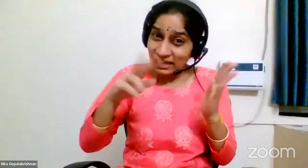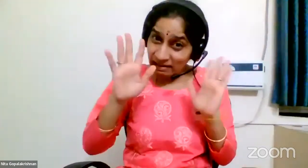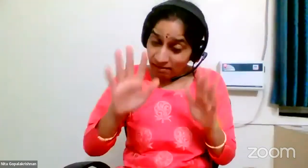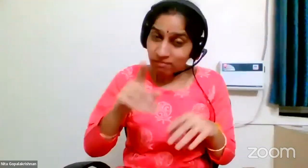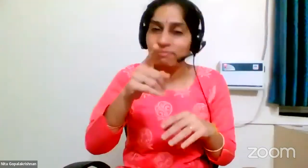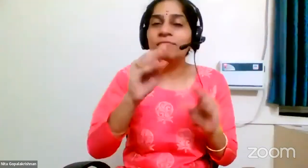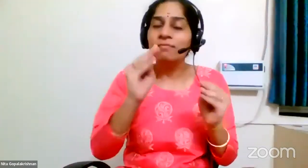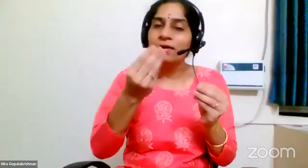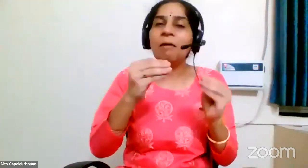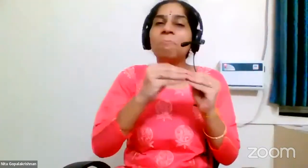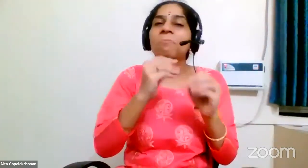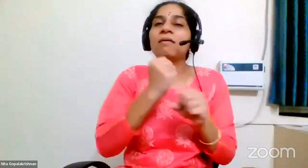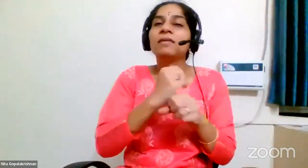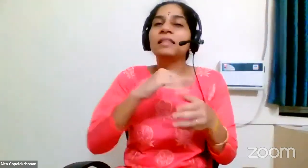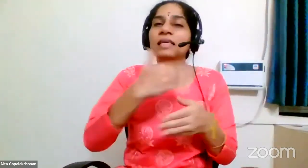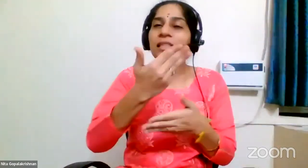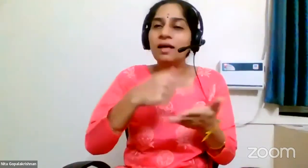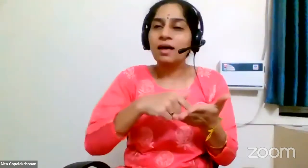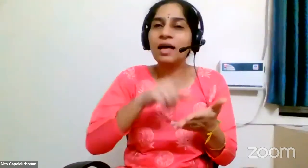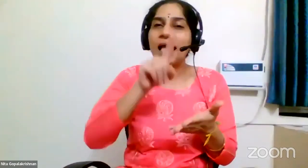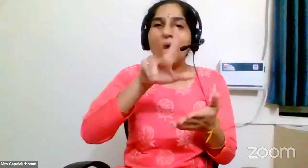और आसानी हो।